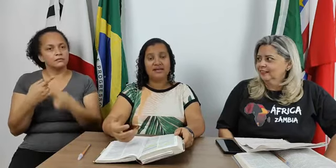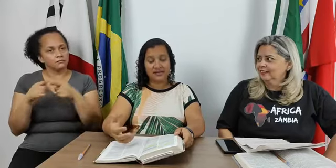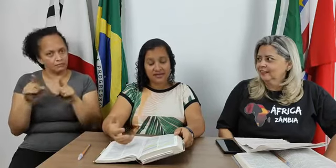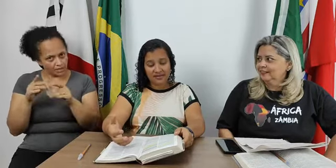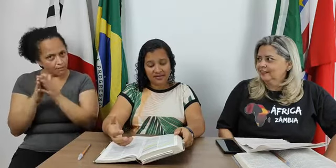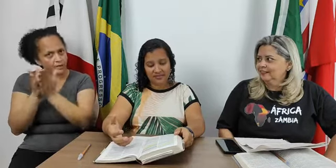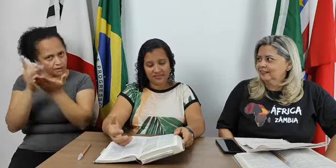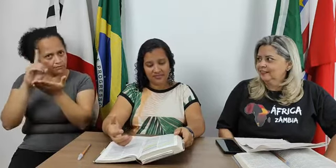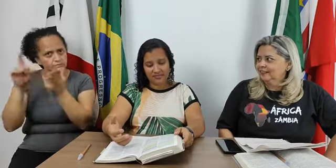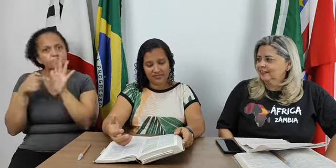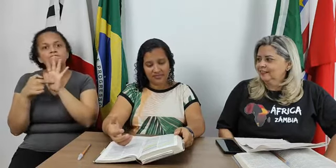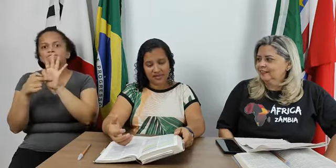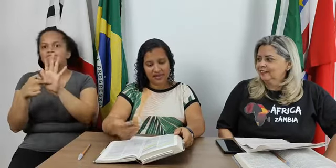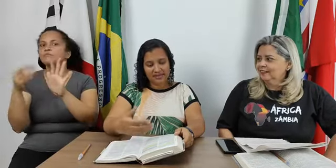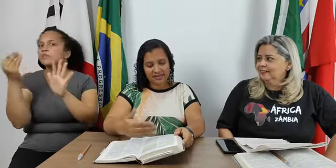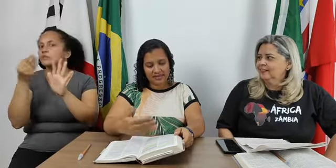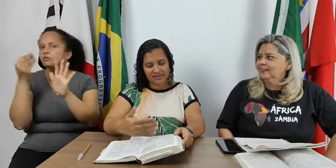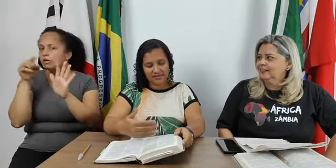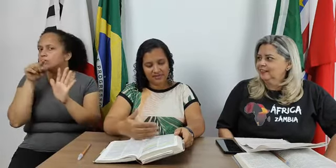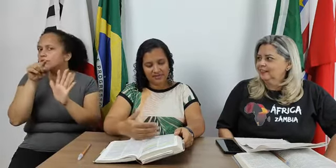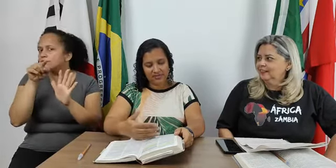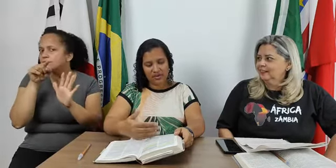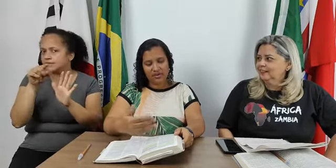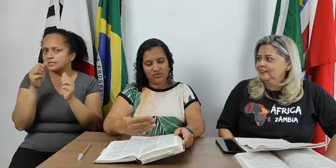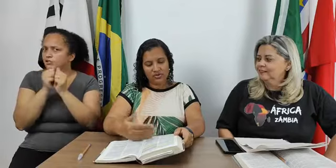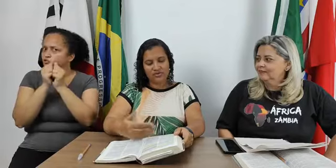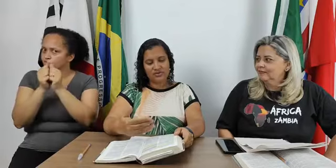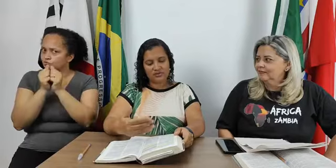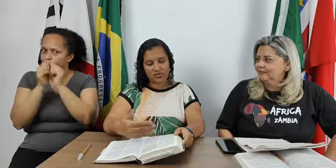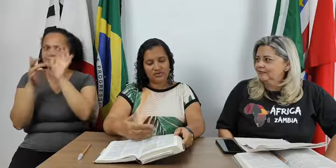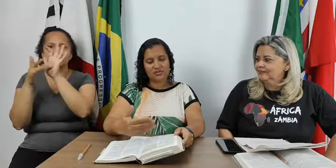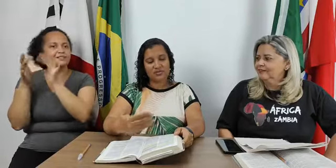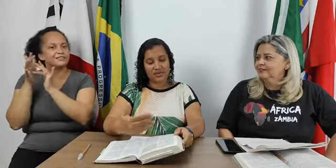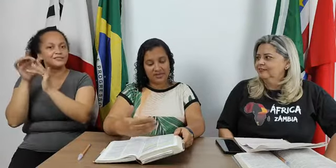plena alegria. Essa é a intercessão.